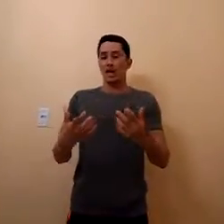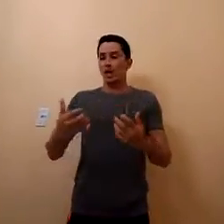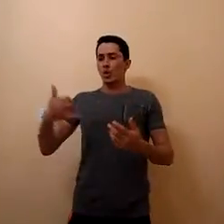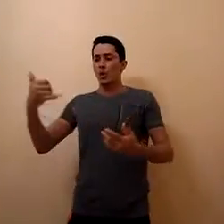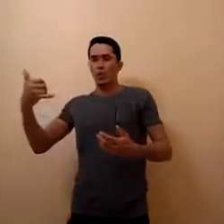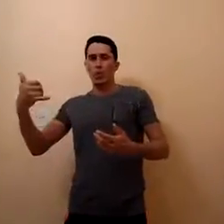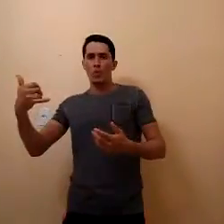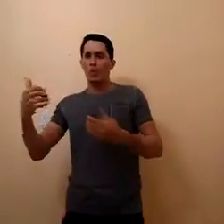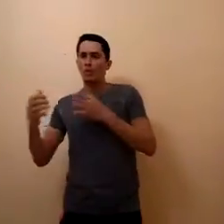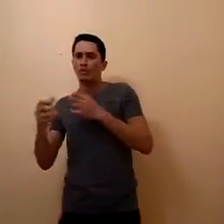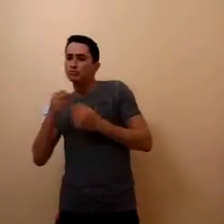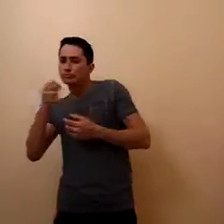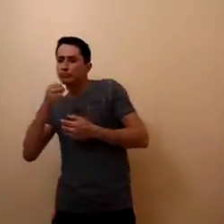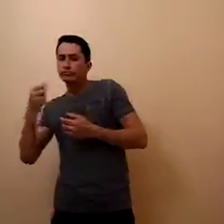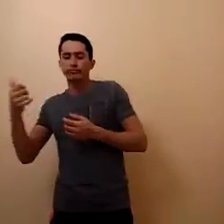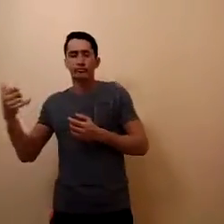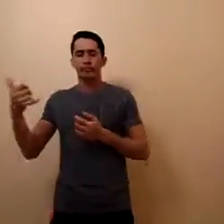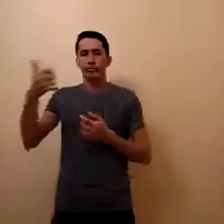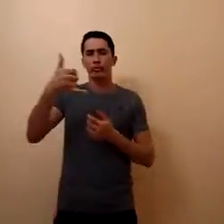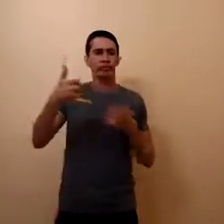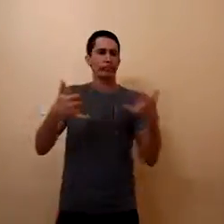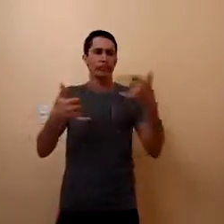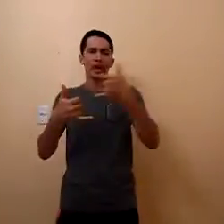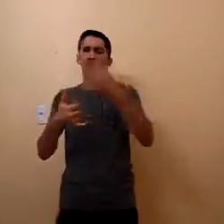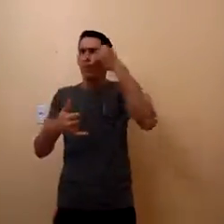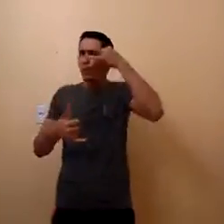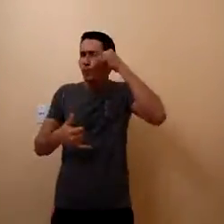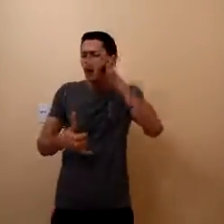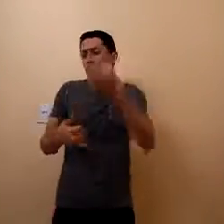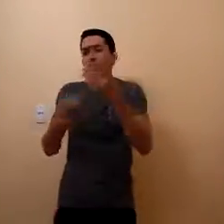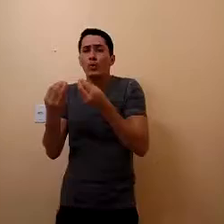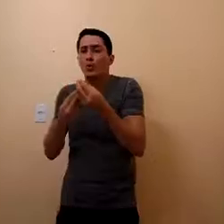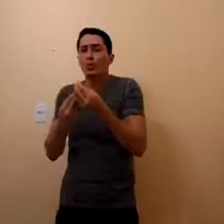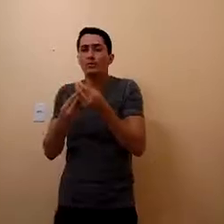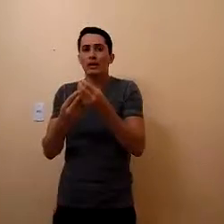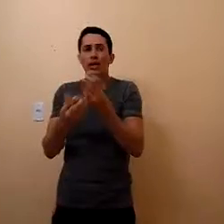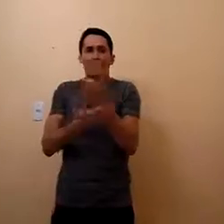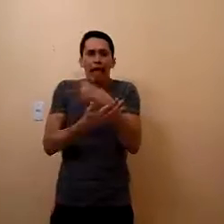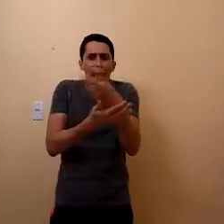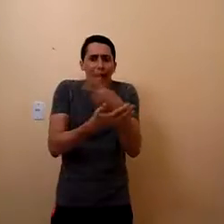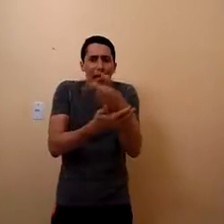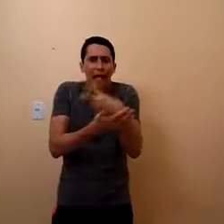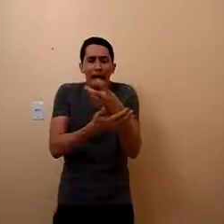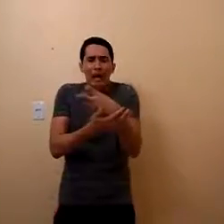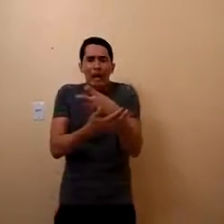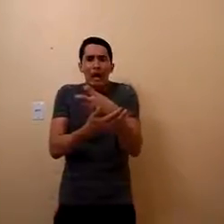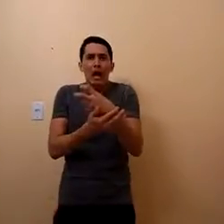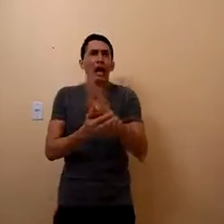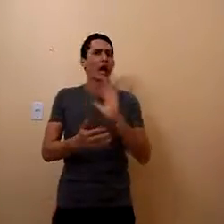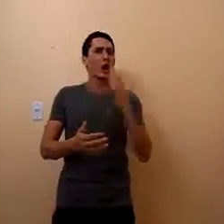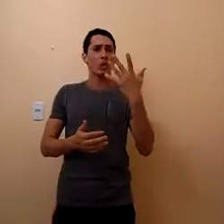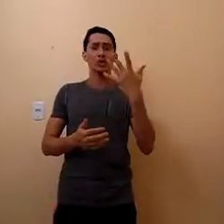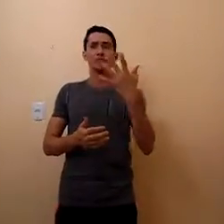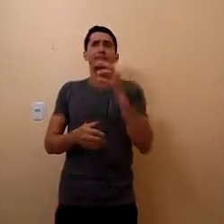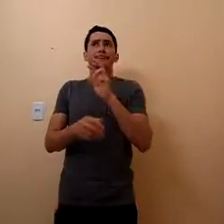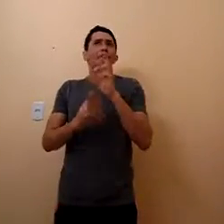motorista Antônio Anaquim disse que não tinha como evitar um ataque epilético. É uma fatalidade, porque eu nunca esperaria que uma